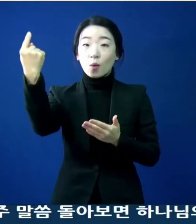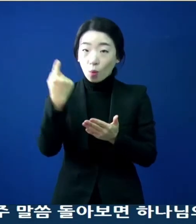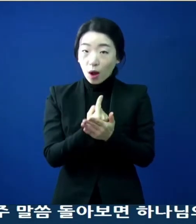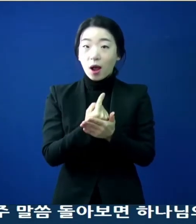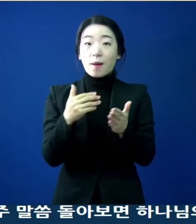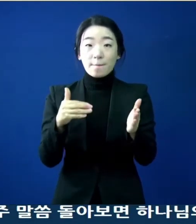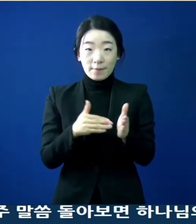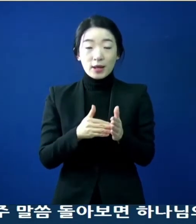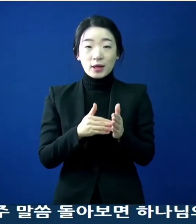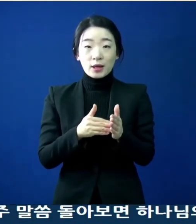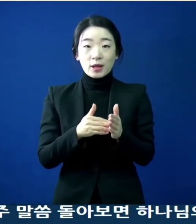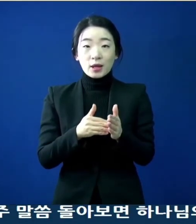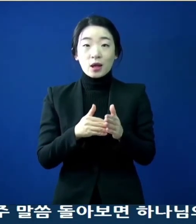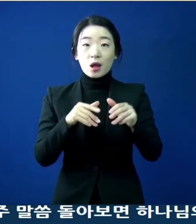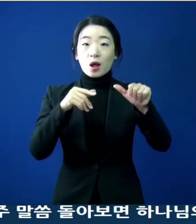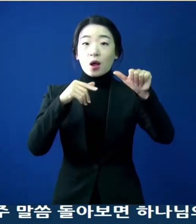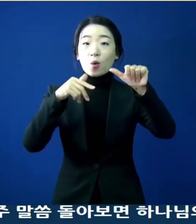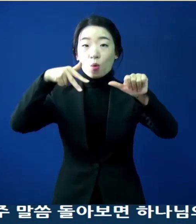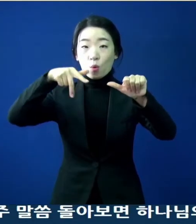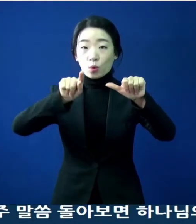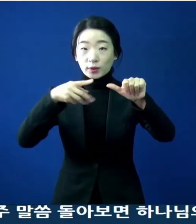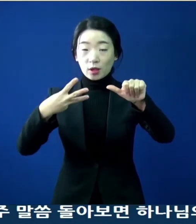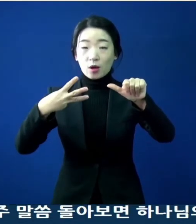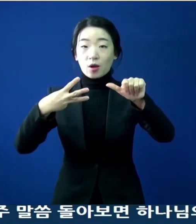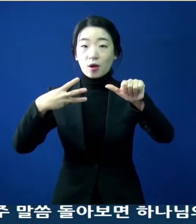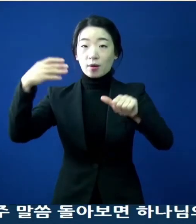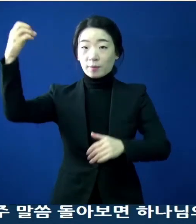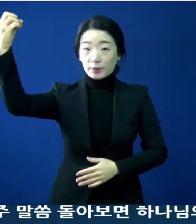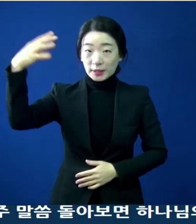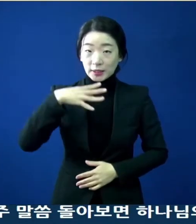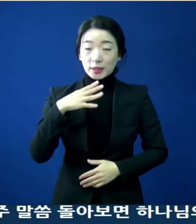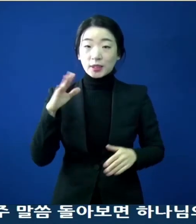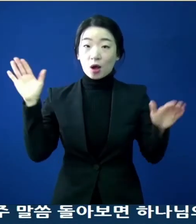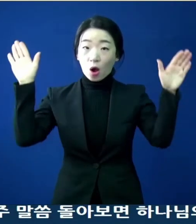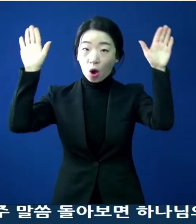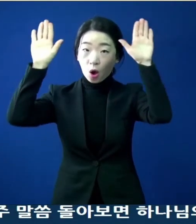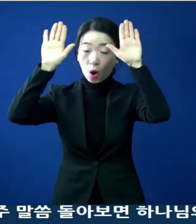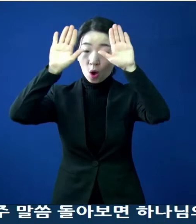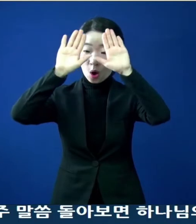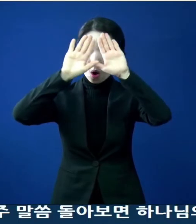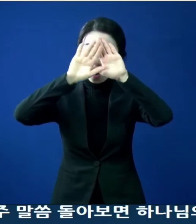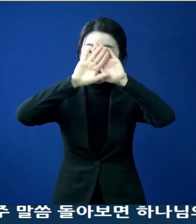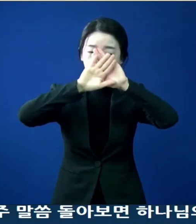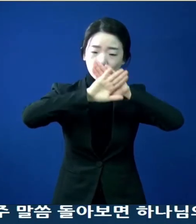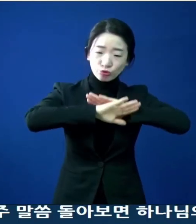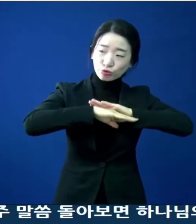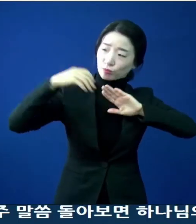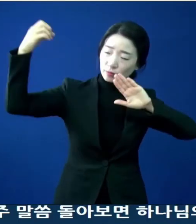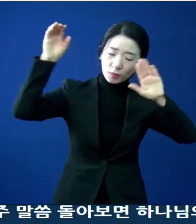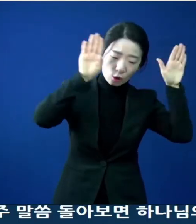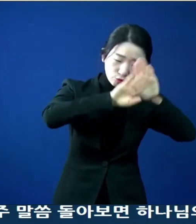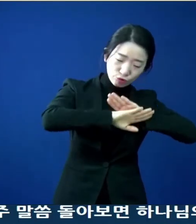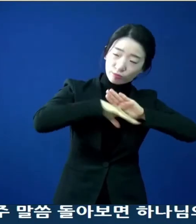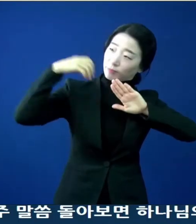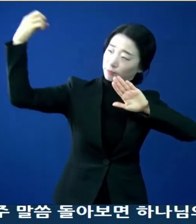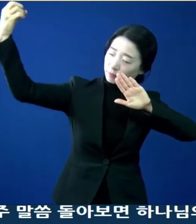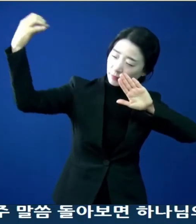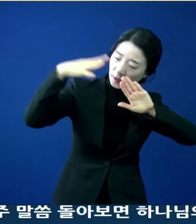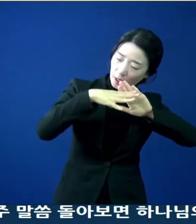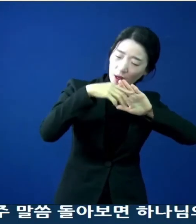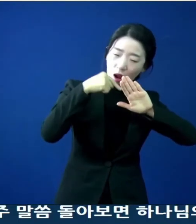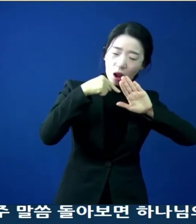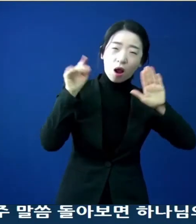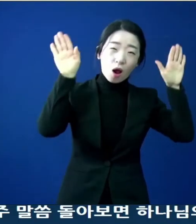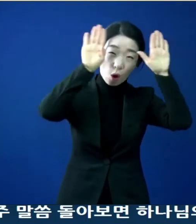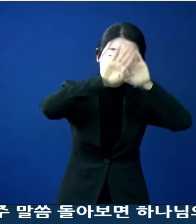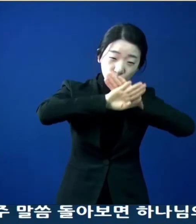보면 빛이 어둠에 비추되 어둠이 깨닫지 못하더라, 이렇게 끝이